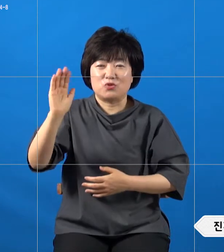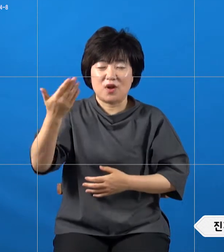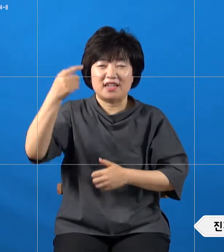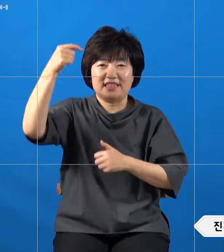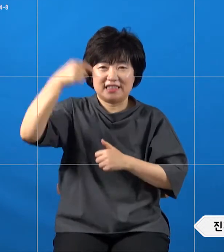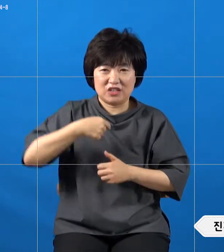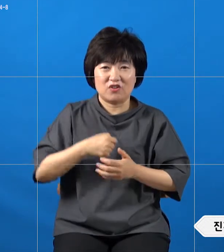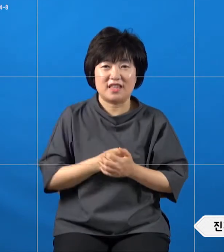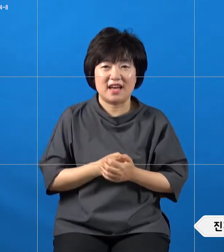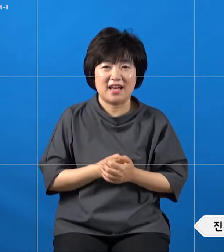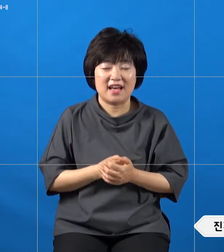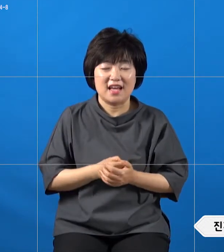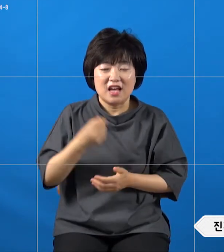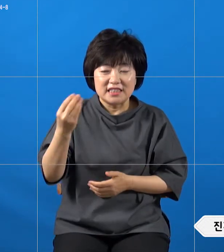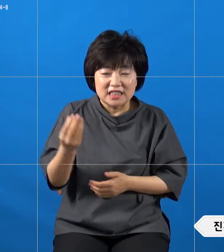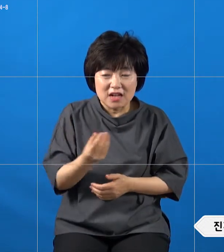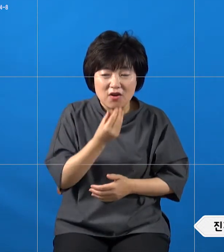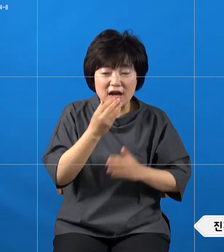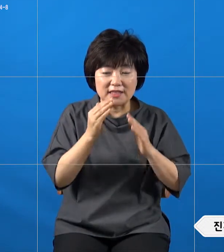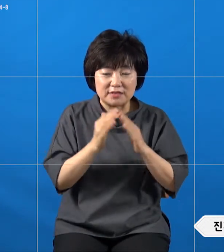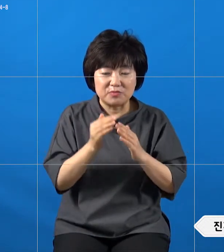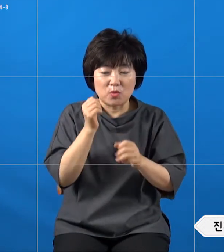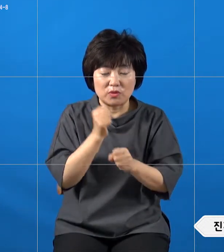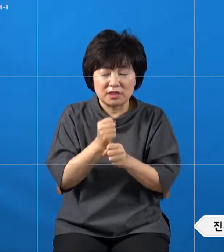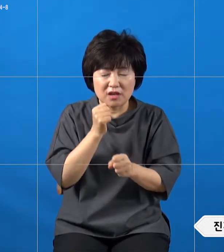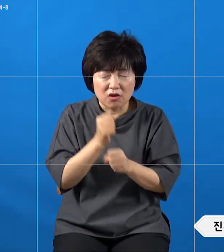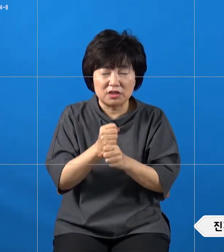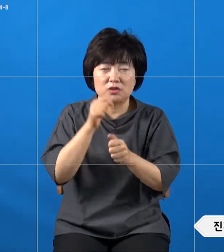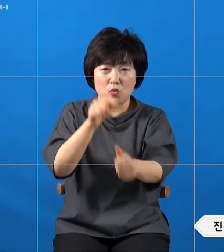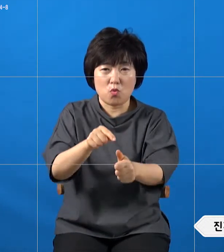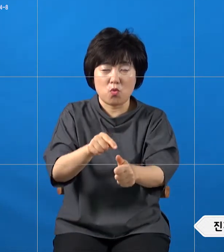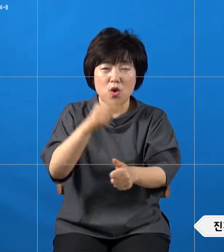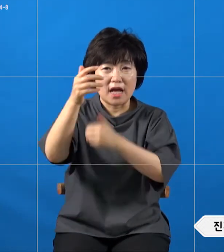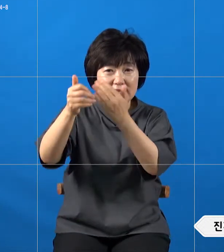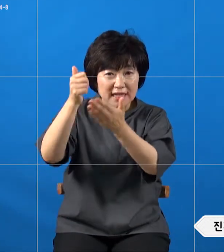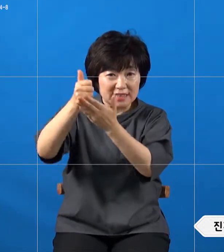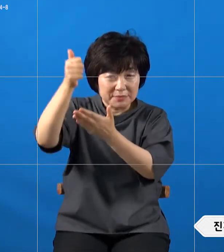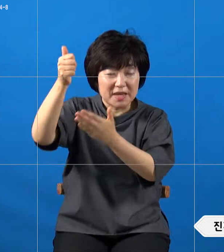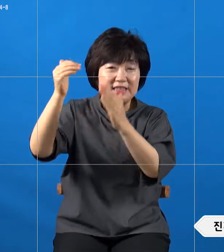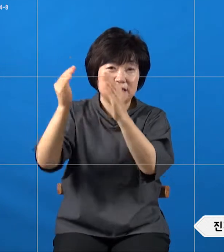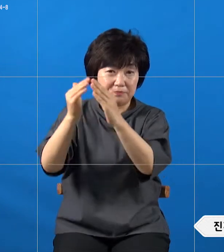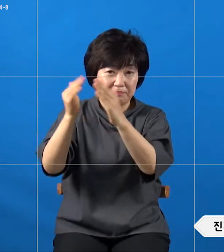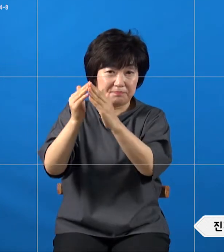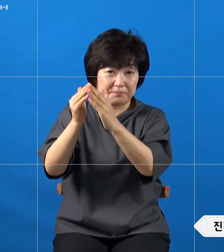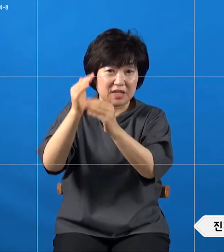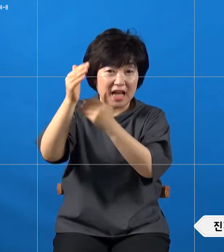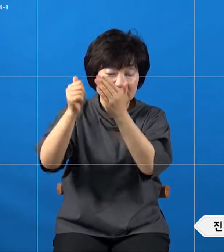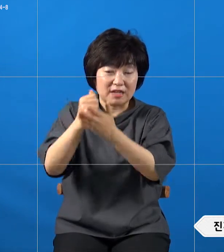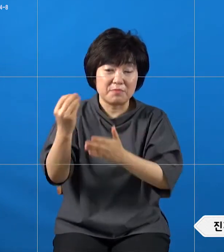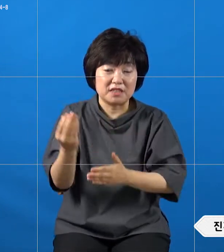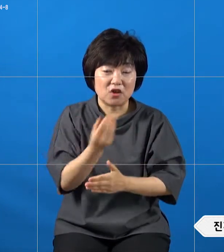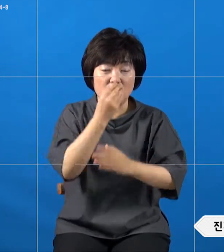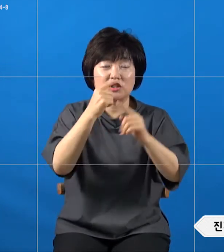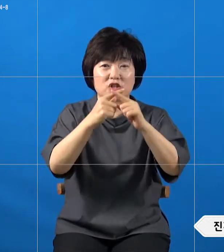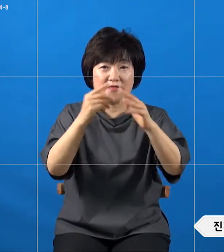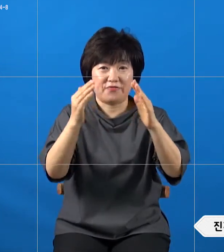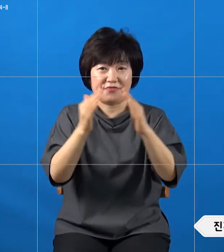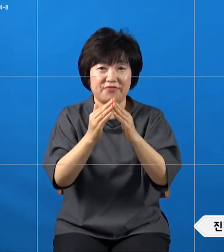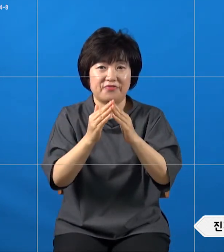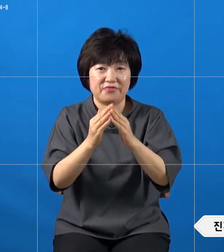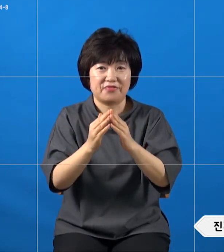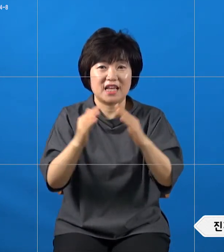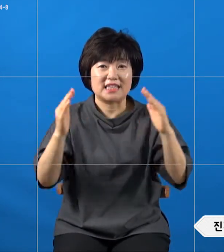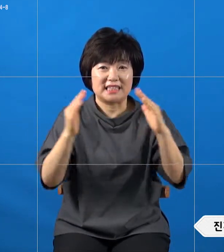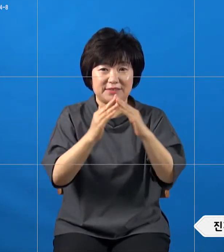집으로 세워지고 라는 것입니다. 신령한 집, 하나님의 집을 이야기합니다. 하나님의 성전을